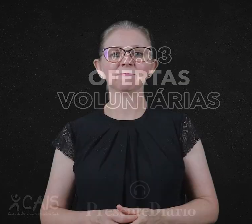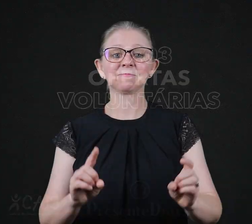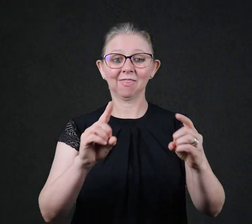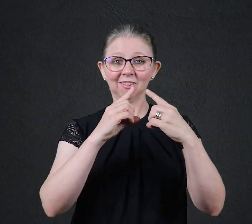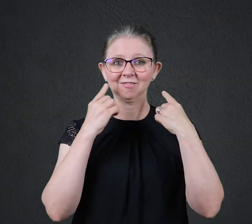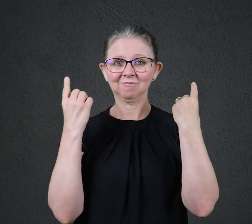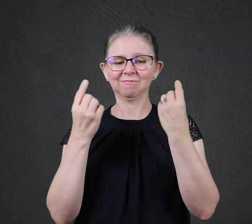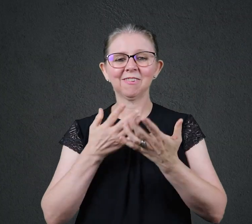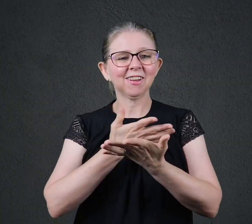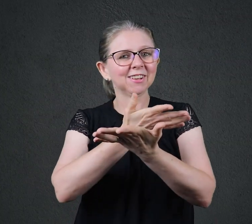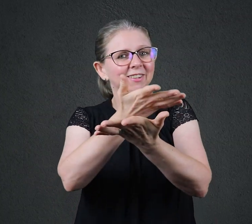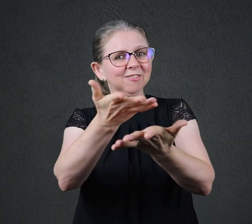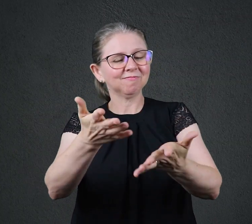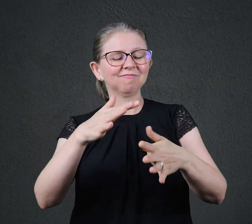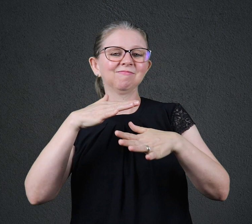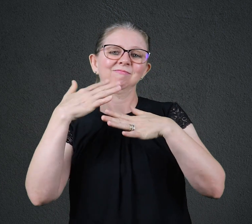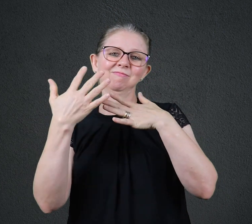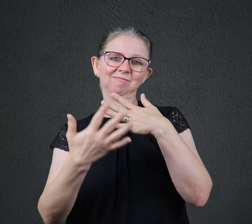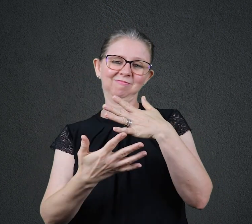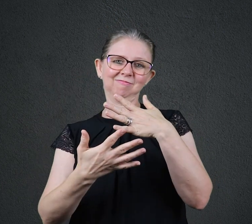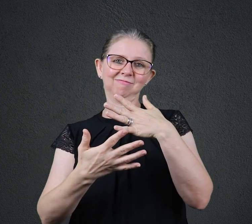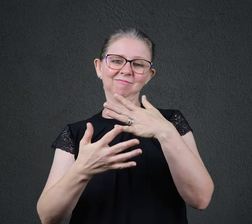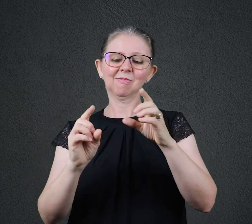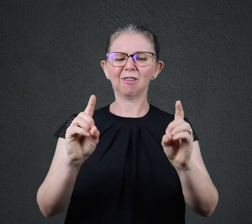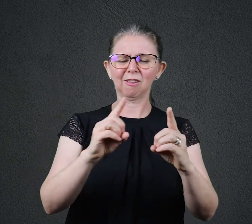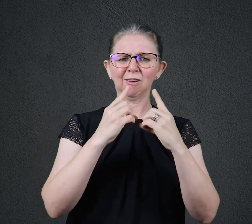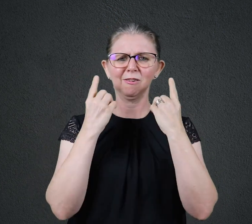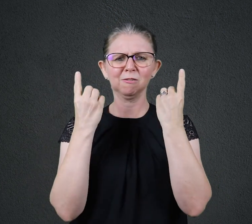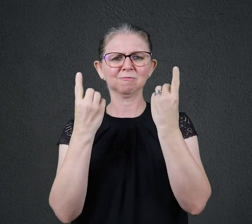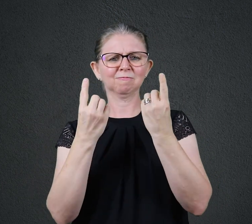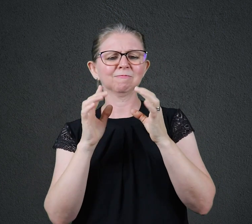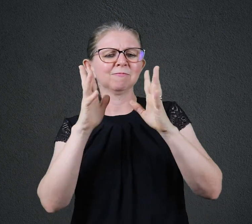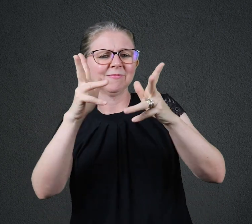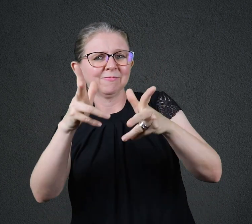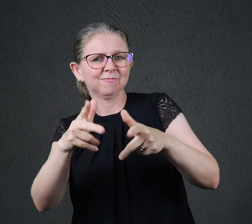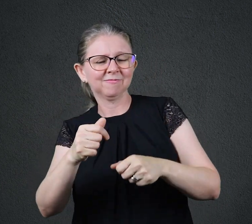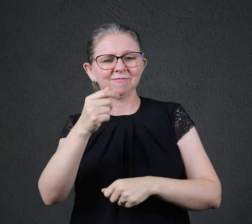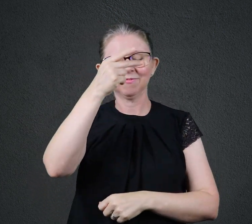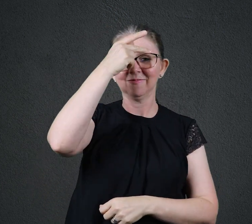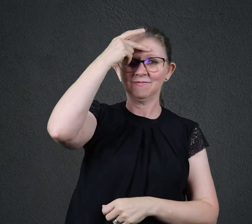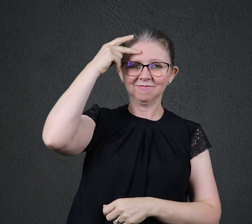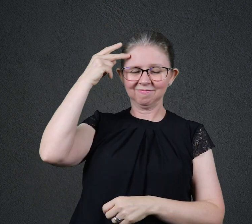Ouça agora Presente Diário, o devocional de todos os que buscam a Deus.